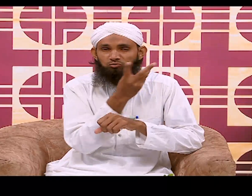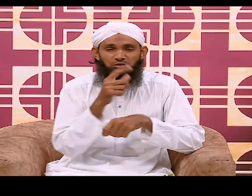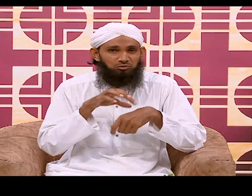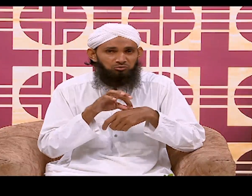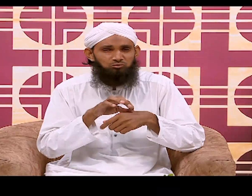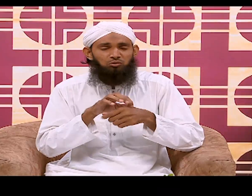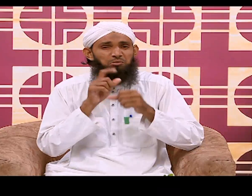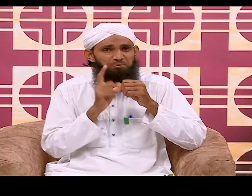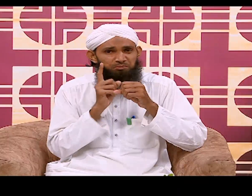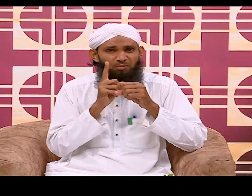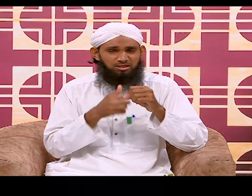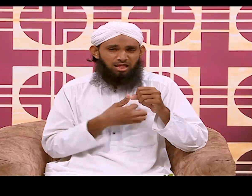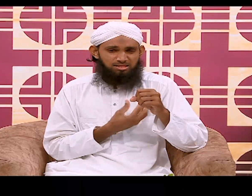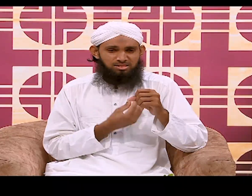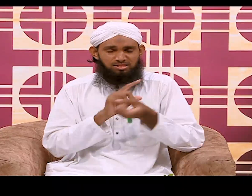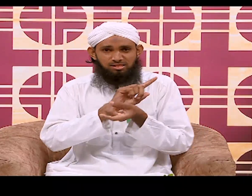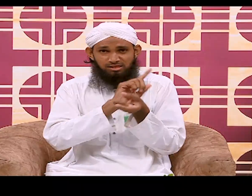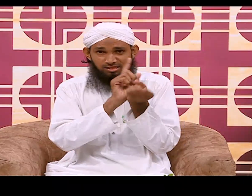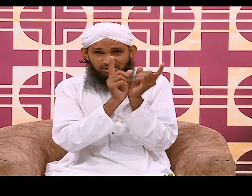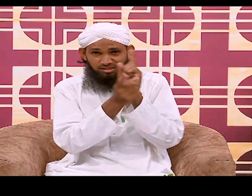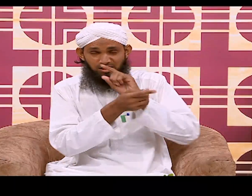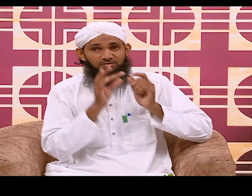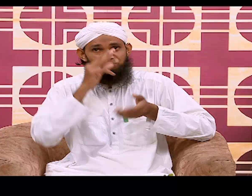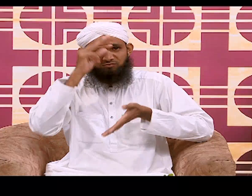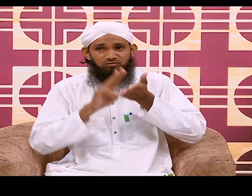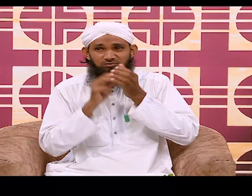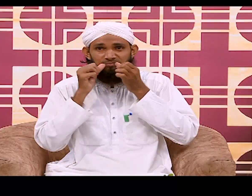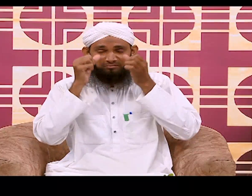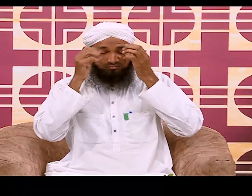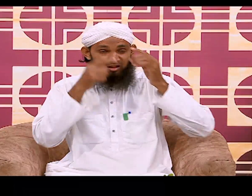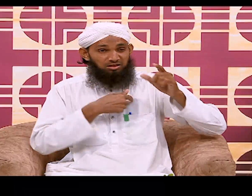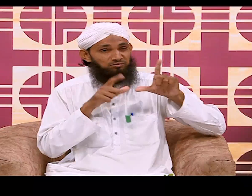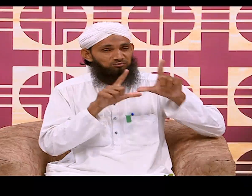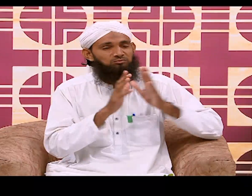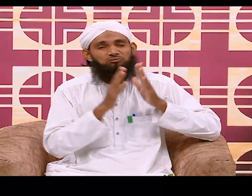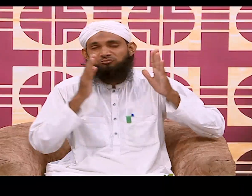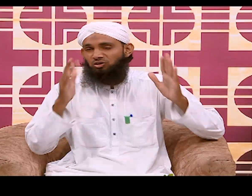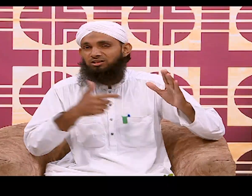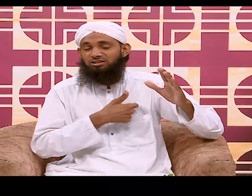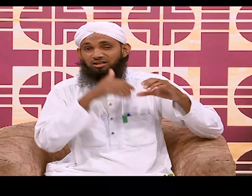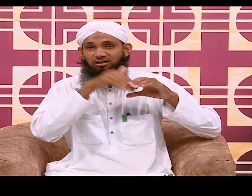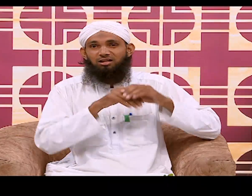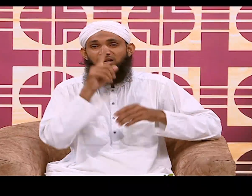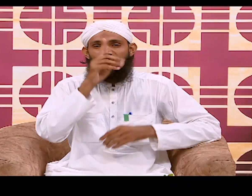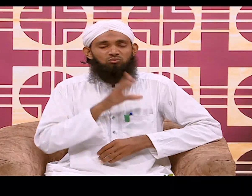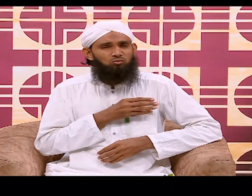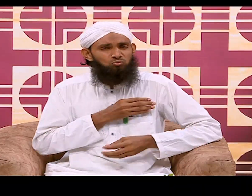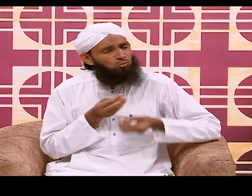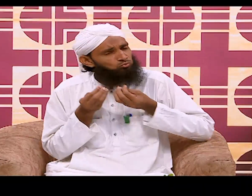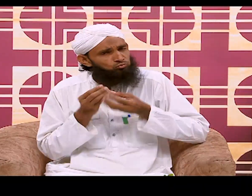کر بے حد متاثر ہوتے، ان کے دل میں عشق مصطفیٰ کے چراغ روشن ہوتے، دل میں خوف خدا پیدا ہوتا۔